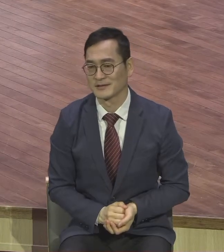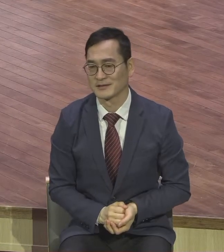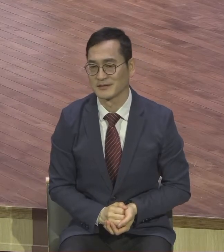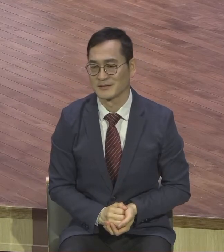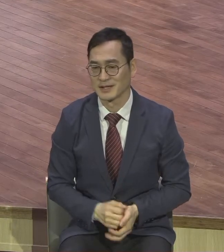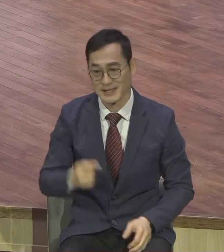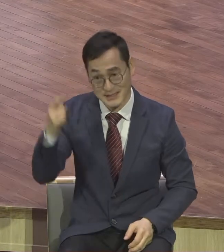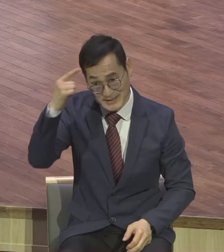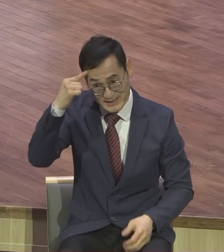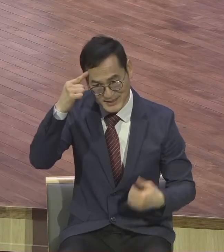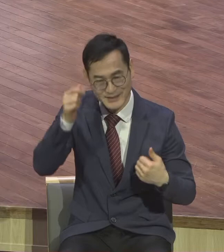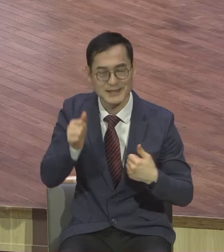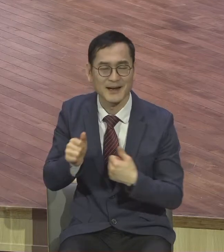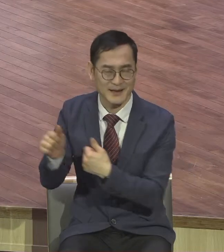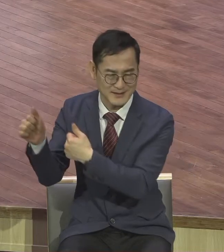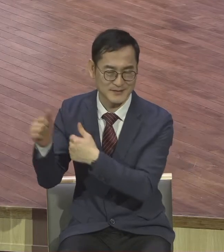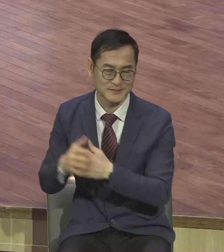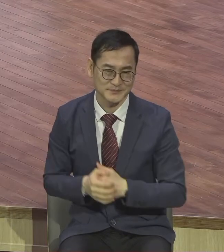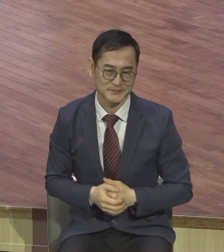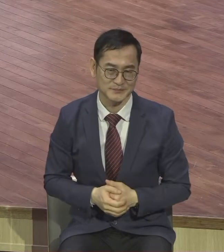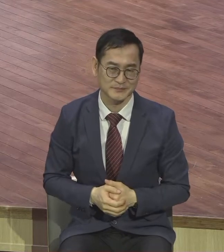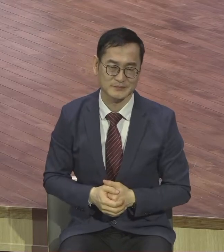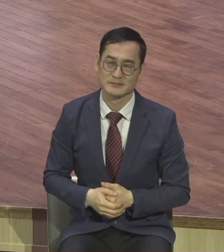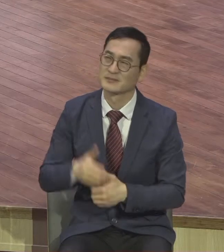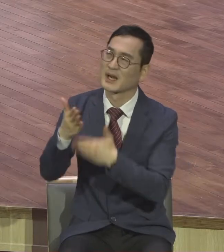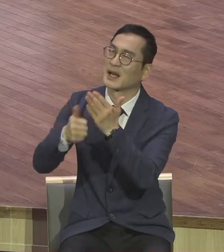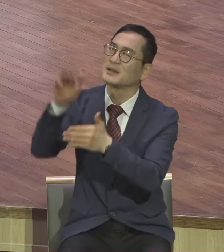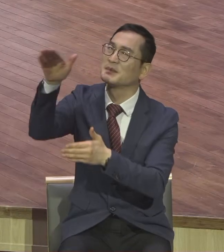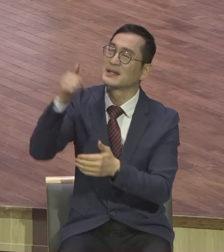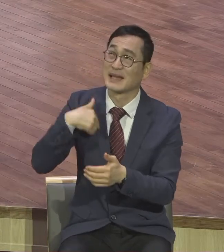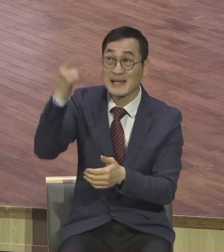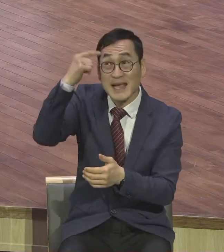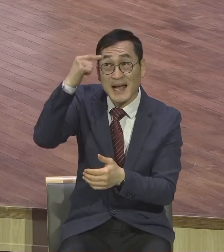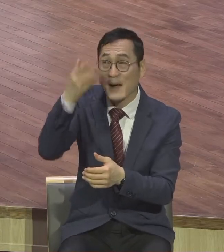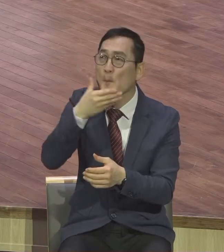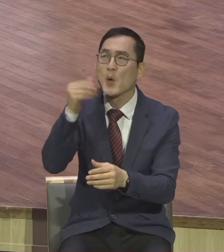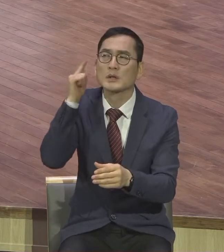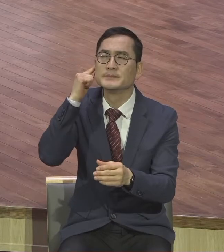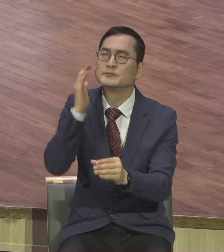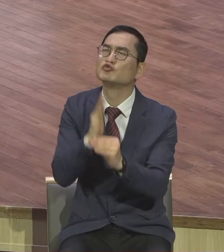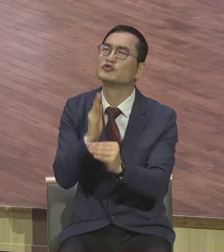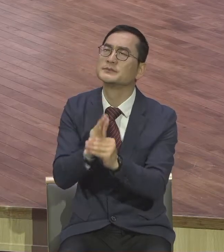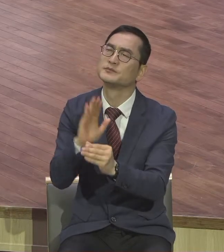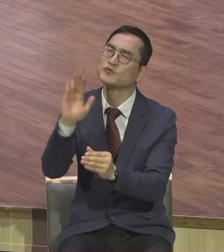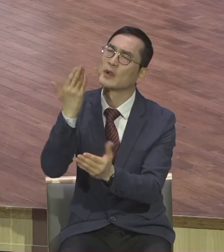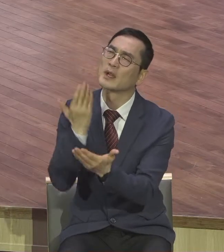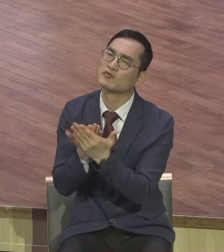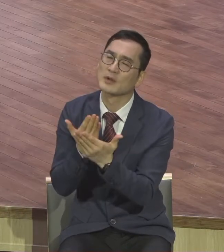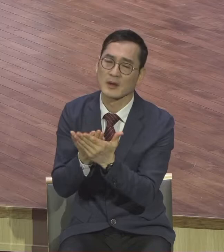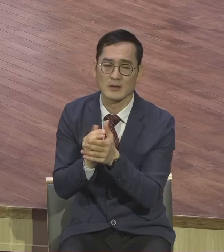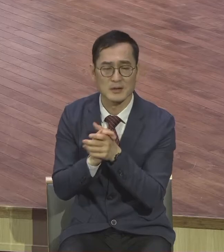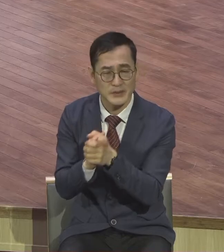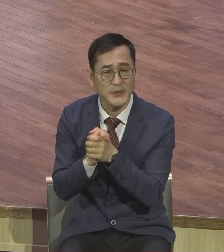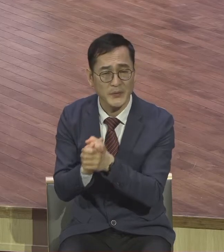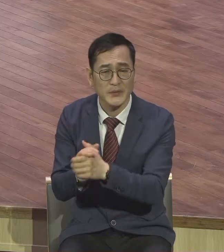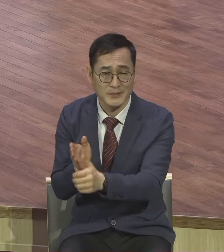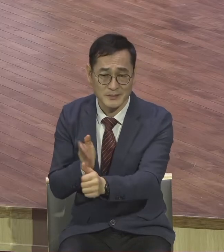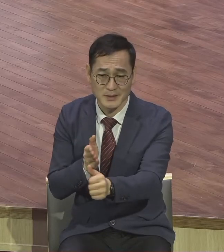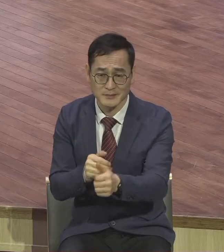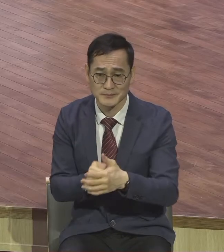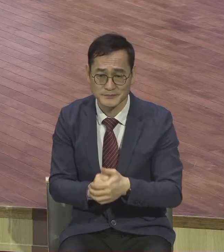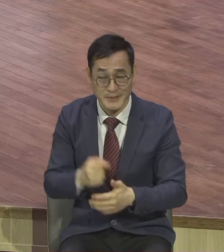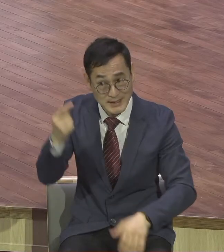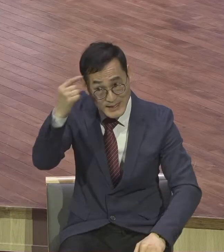여러분 기도하세요 하나님 내 생각이 보금적이 되게 해야지 없어서 생각에 성공해야 됩니다 생각에서